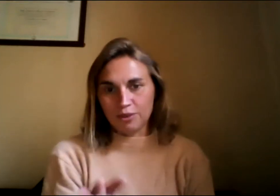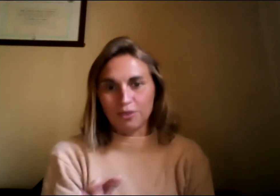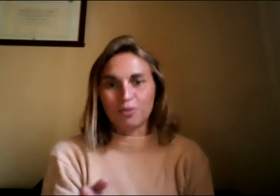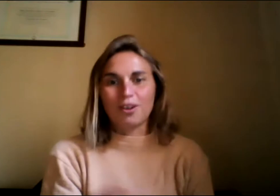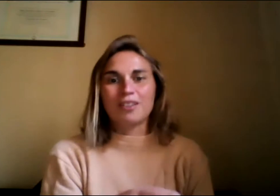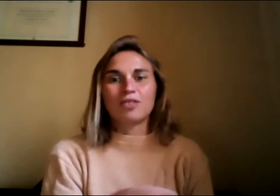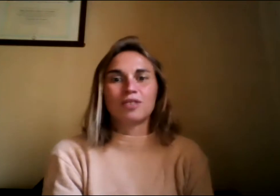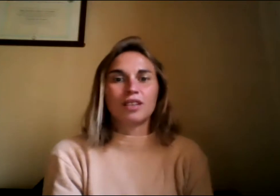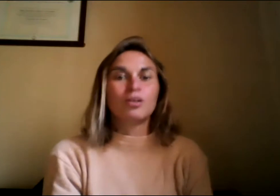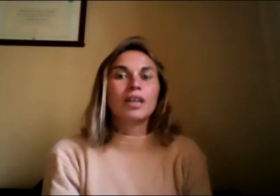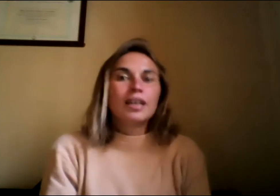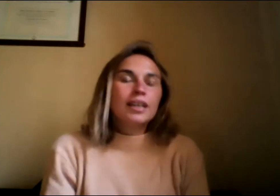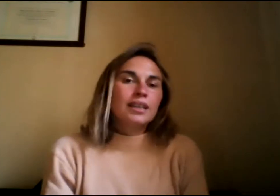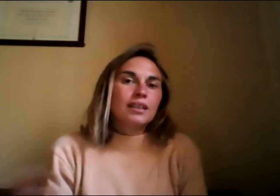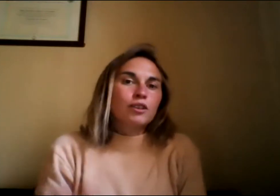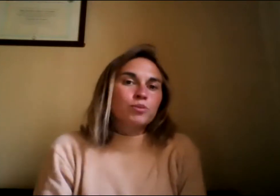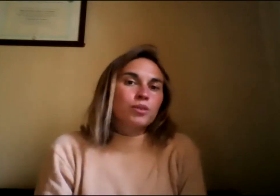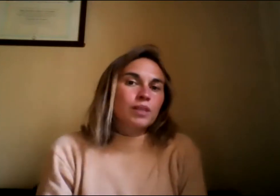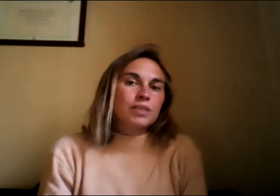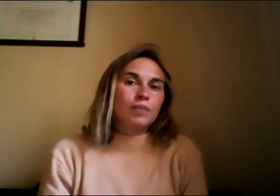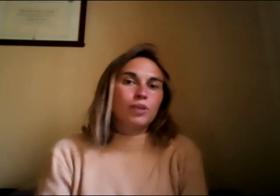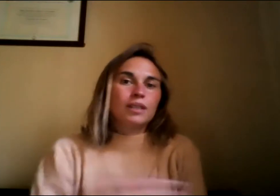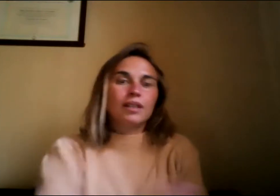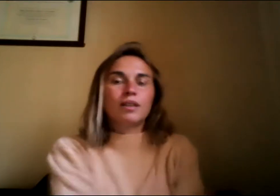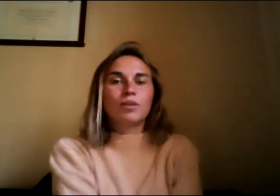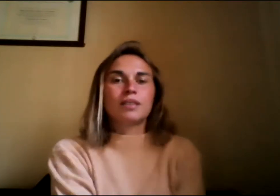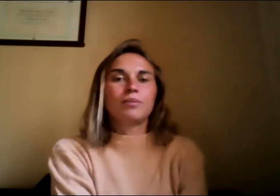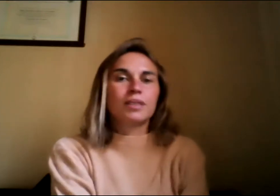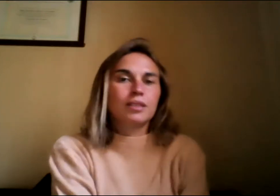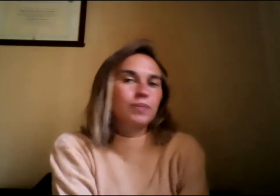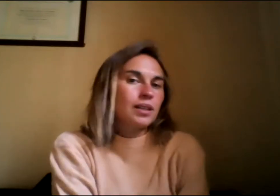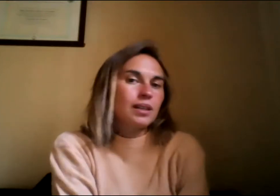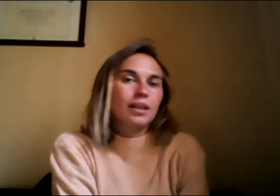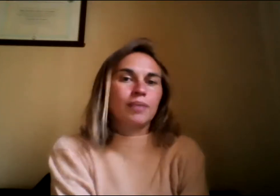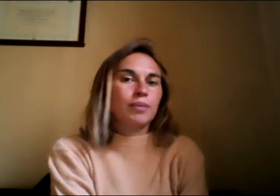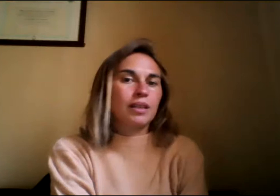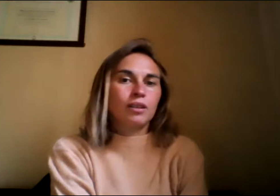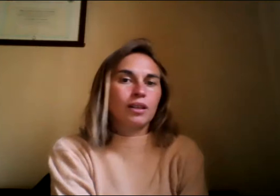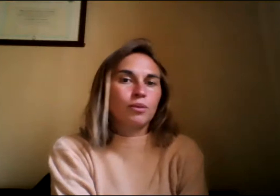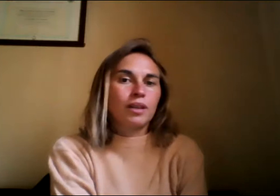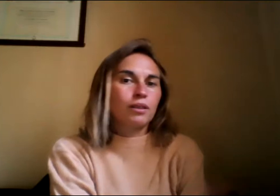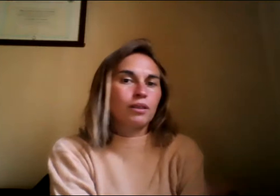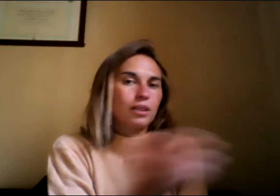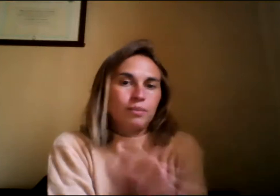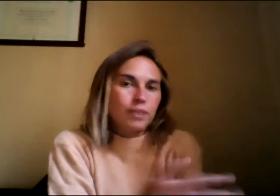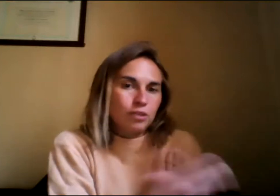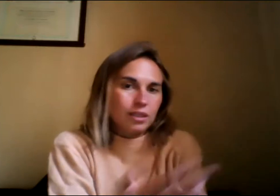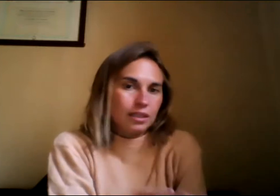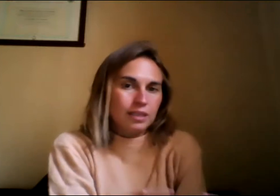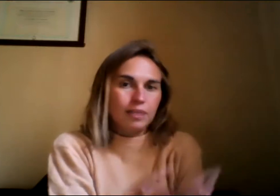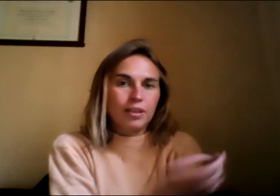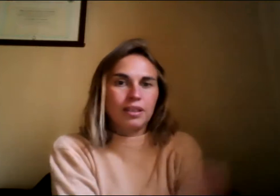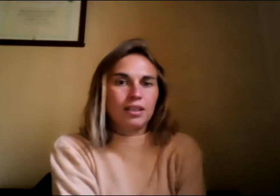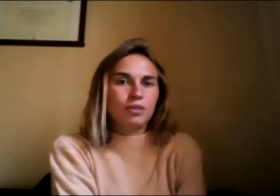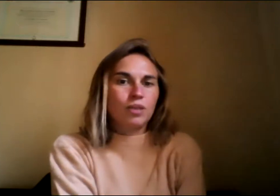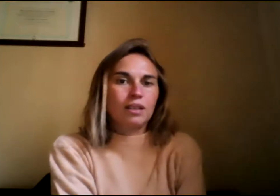discapacidad intelectual, lo poco que habéis encontrado, y los programas que puedan tener algunas empresas para la preparación a la jubilación